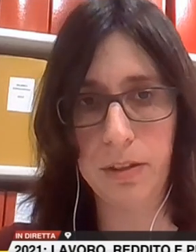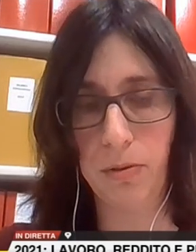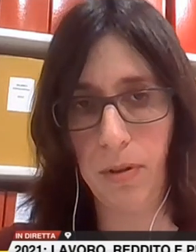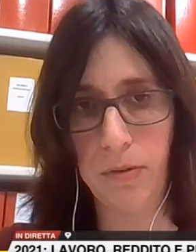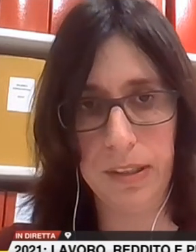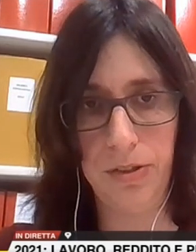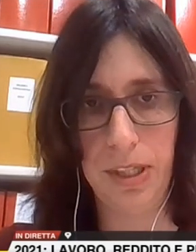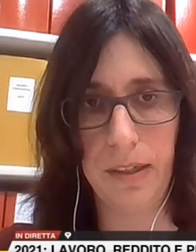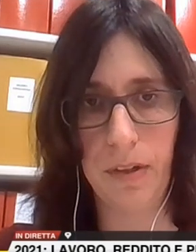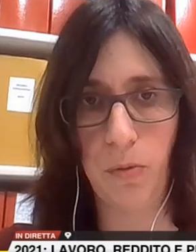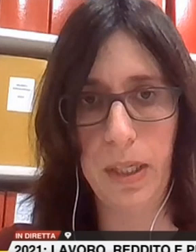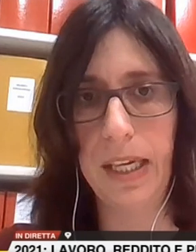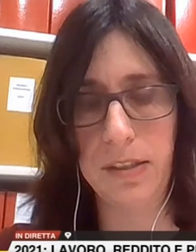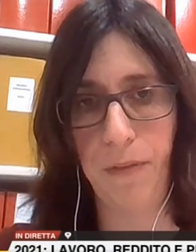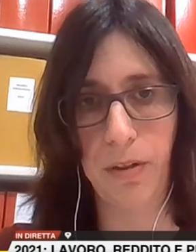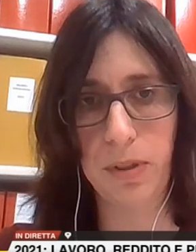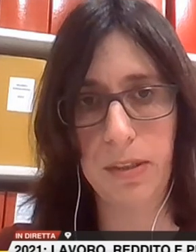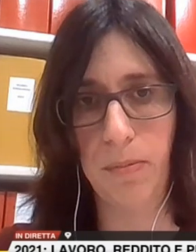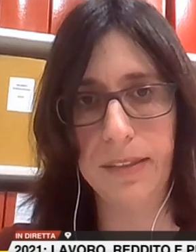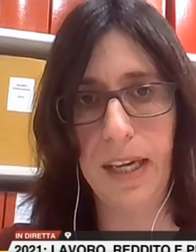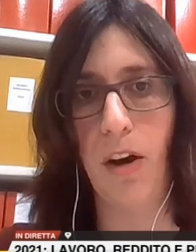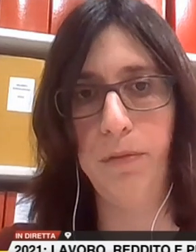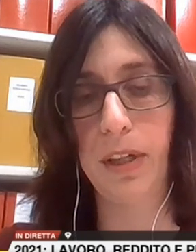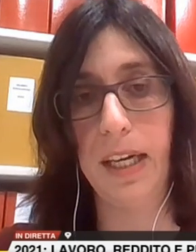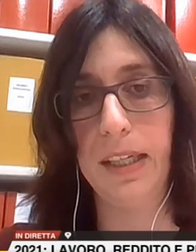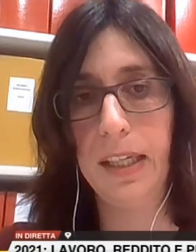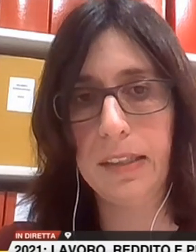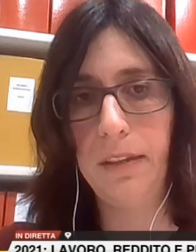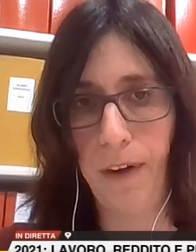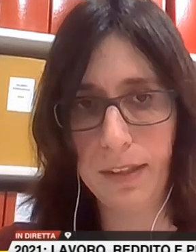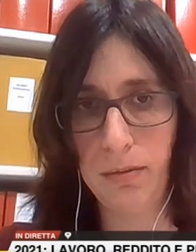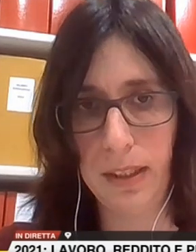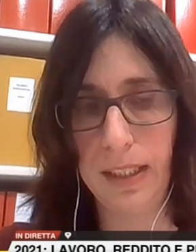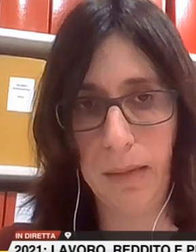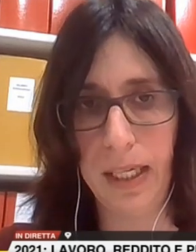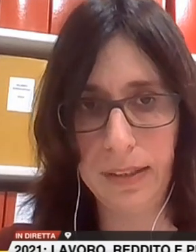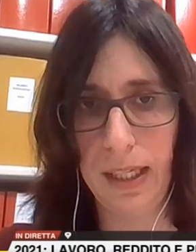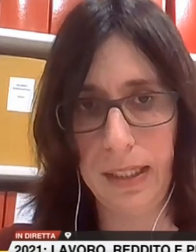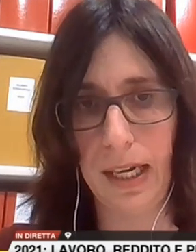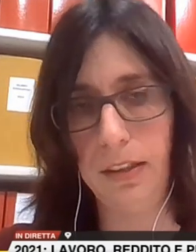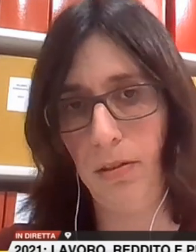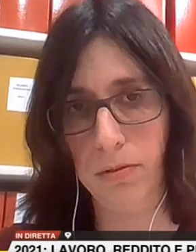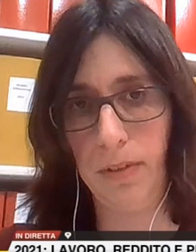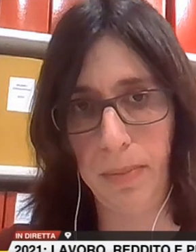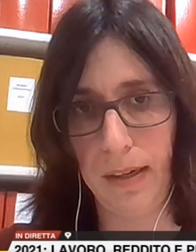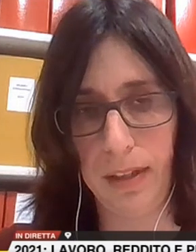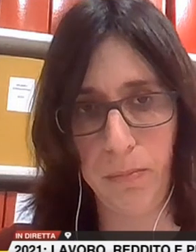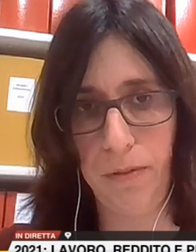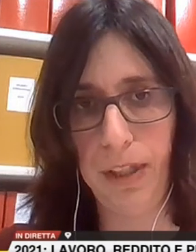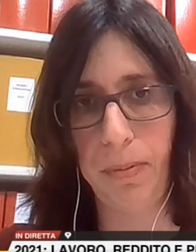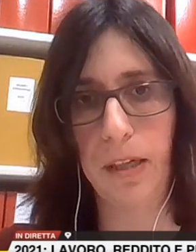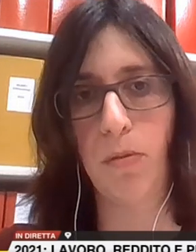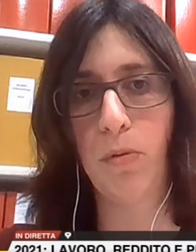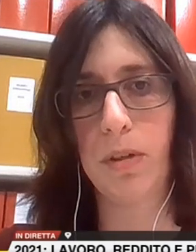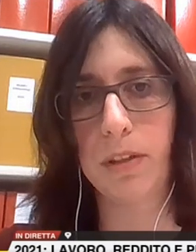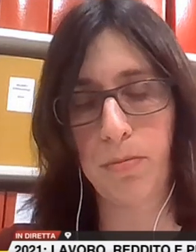di lavoratori o lavoratrici che arrivano qui e ci fanno queste domande. È ovvio che di fatto tecnicamente il reddito non dovrebbe avere